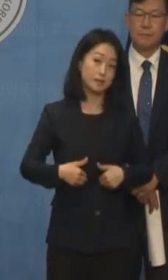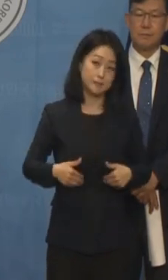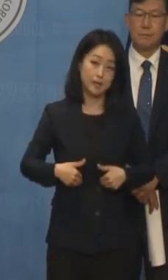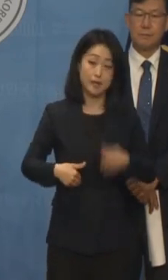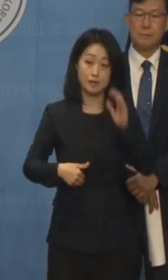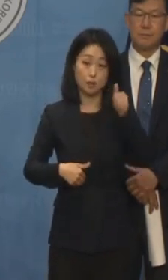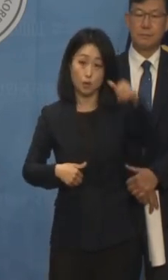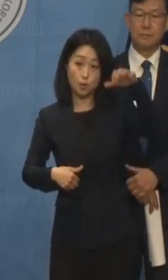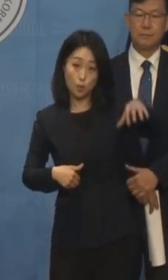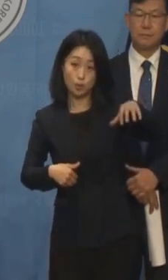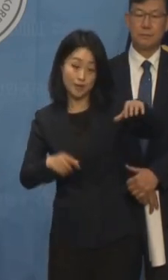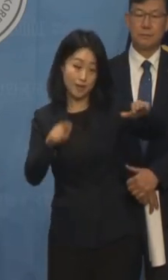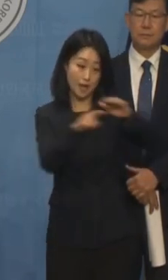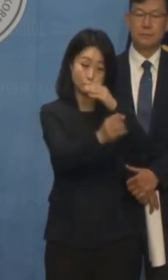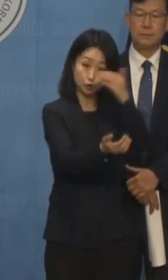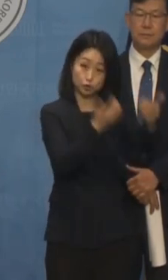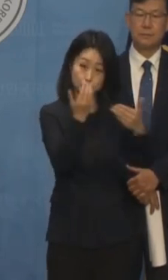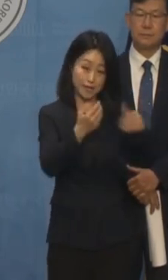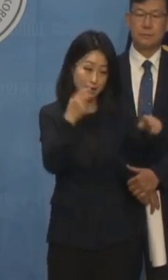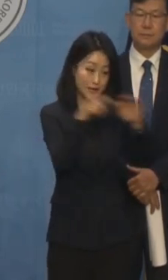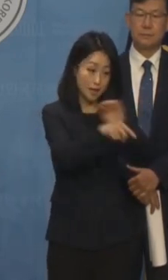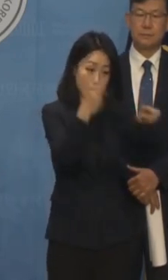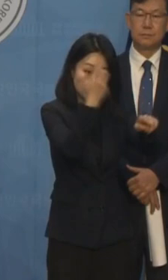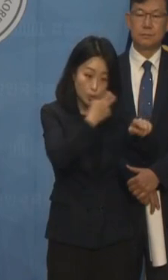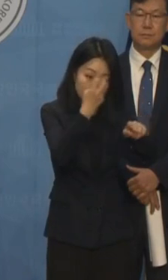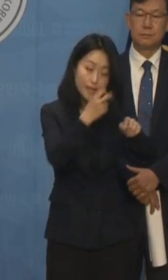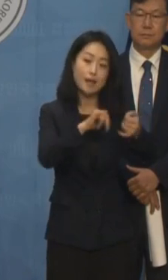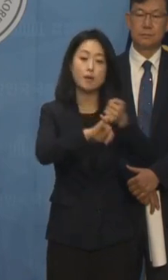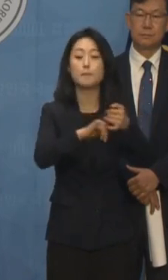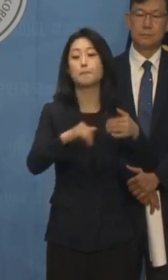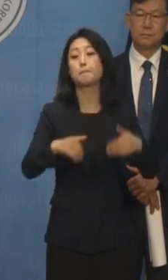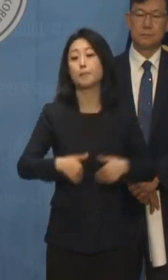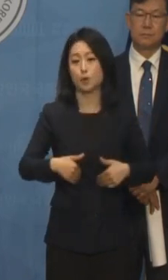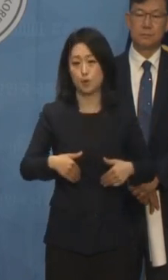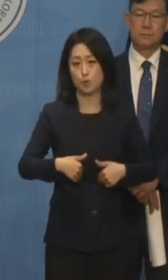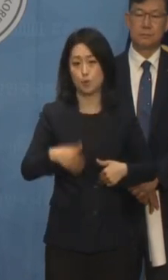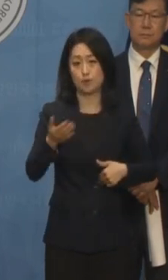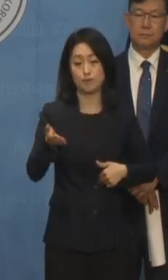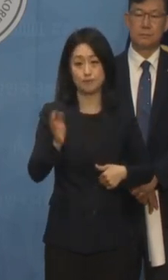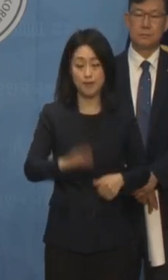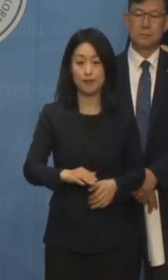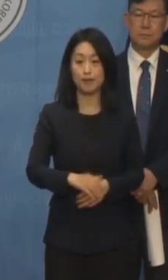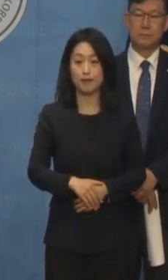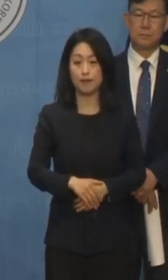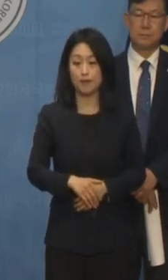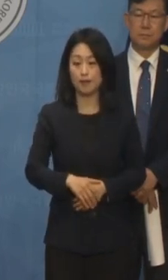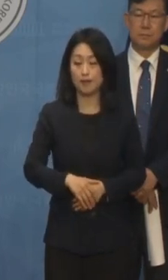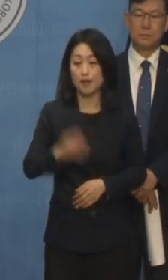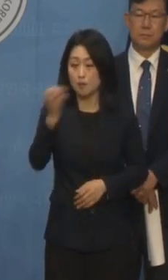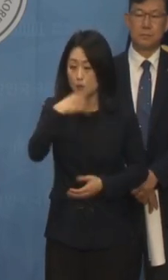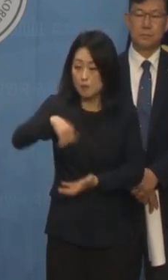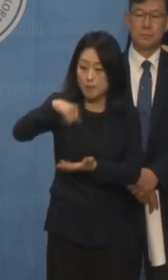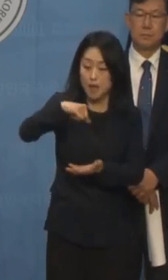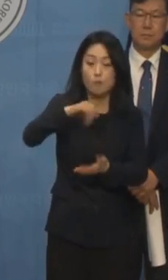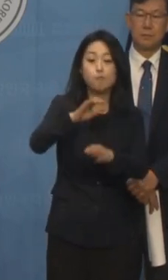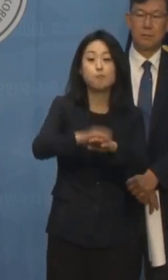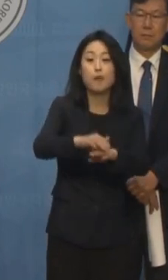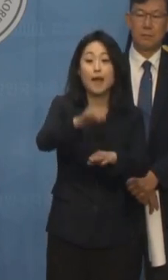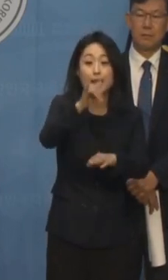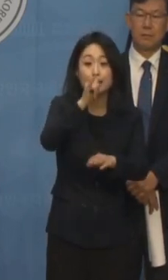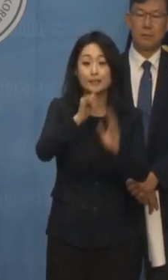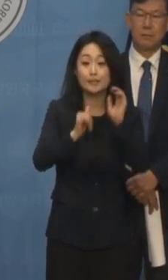용산 대통령실에 대한 현장 조사를 당연히 했어야 합니다. 그리고 명품백이 보관되고